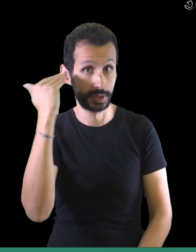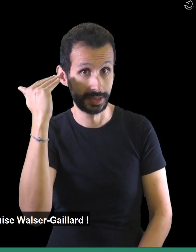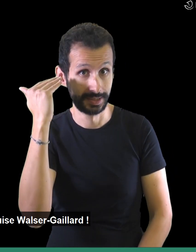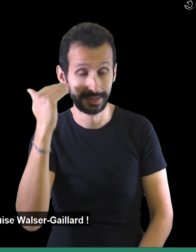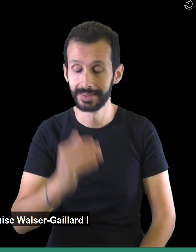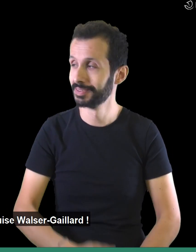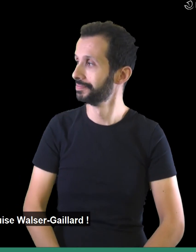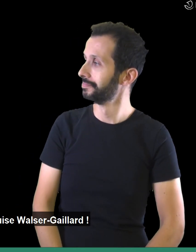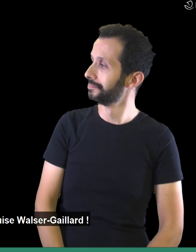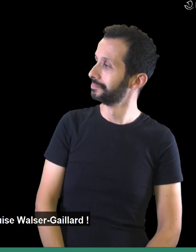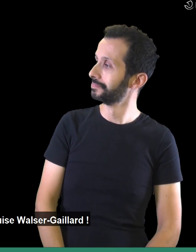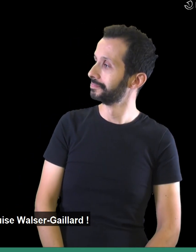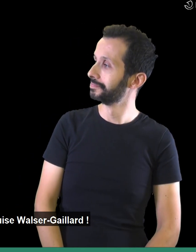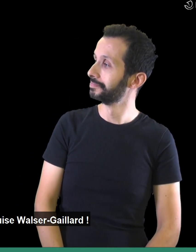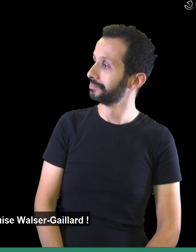C'est Louise Walzer-Gaillard.